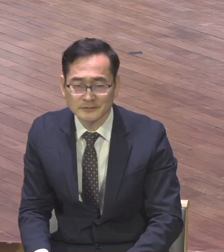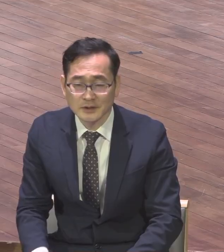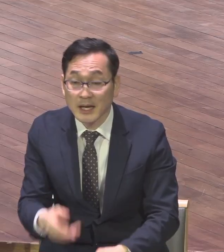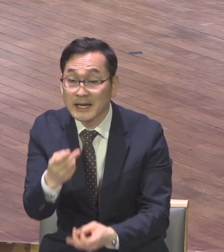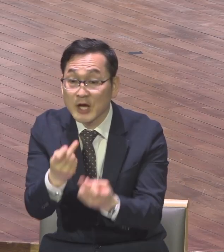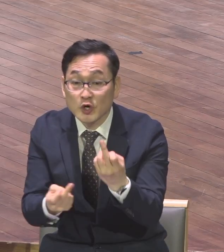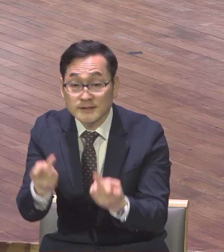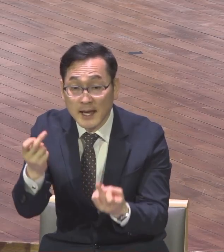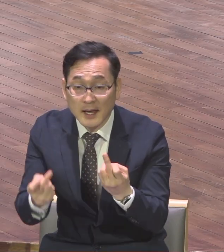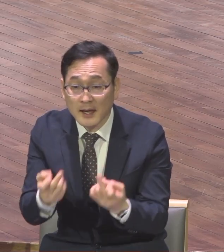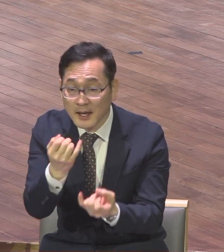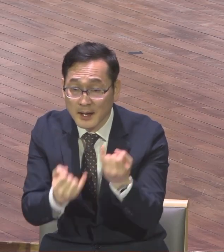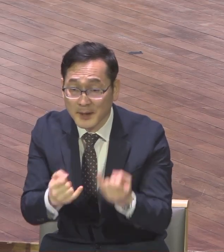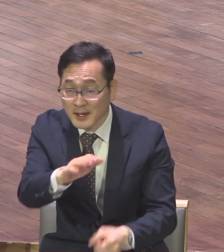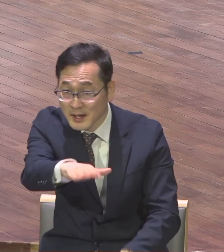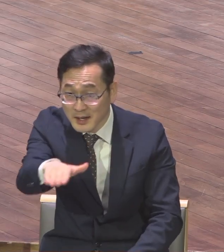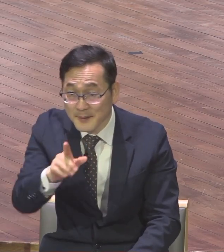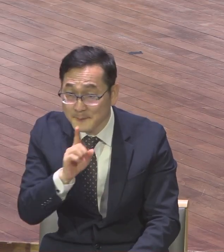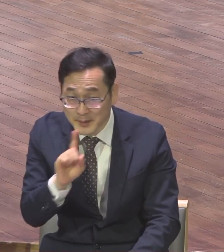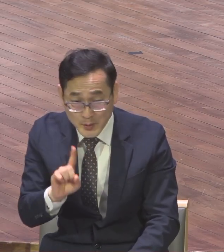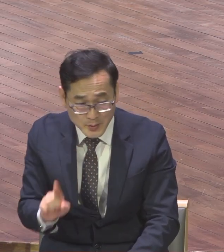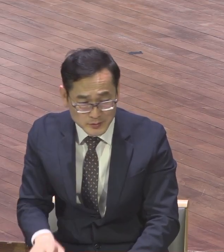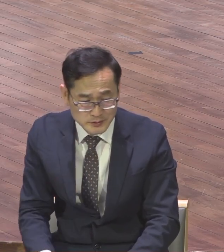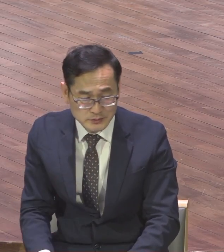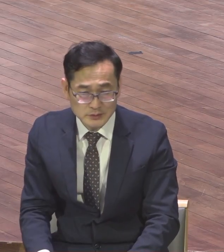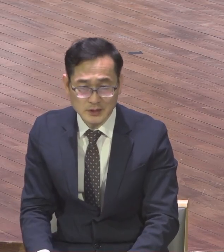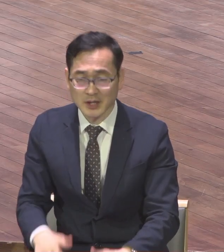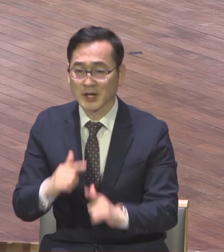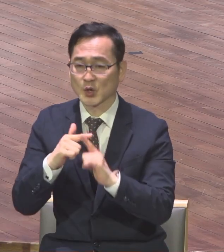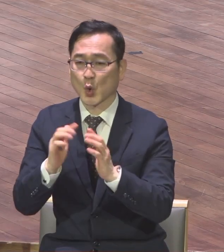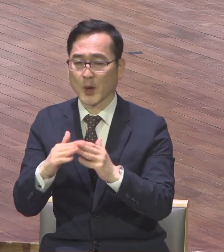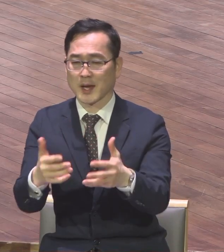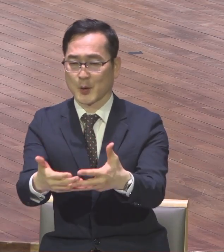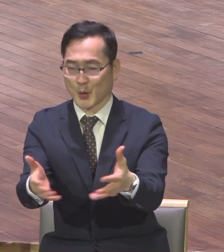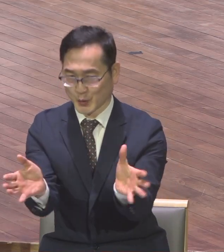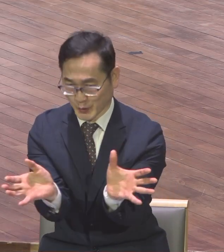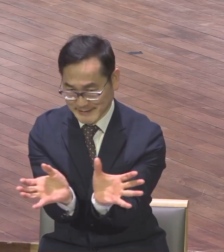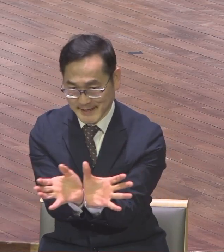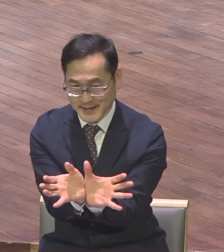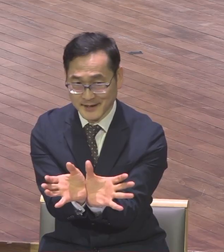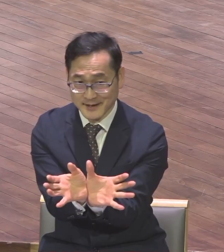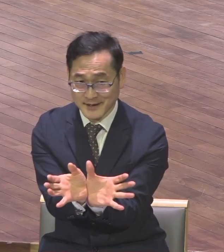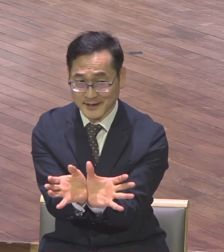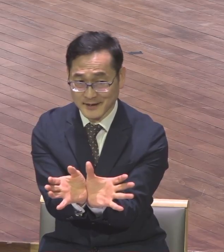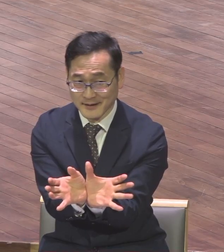형제들이라는 말은요, 이 표현 속에는 교회 공동체가